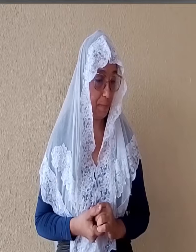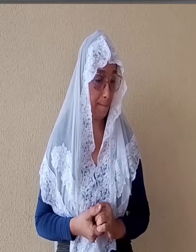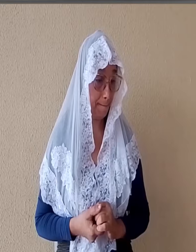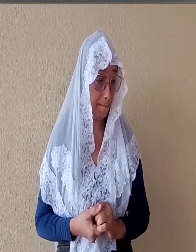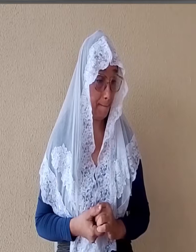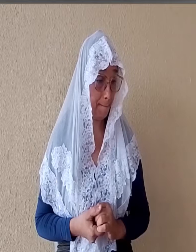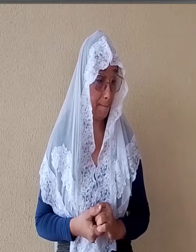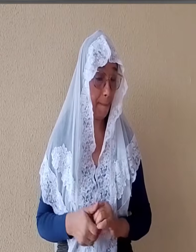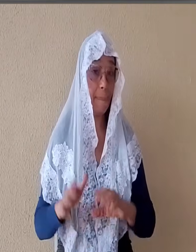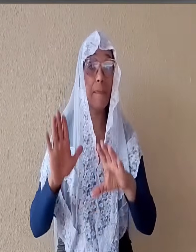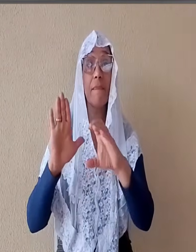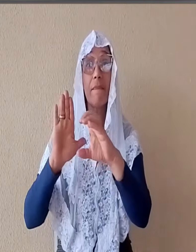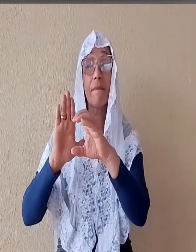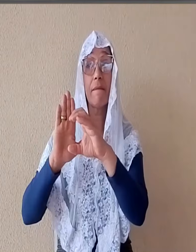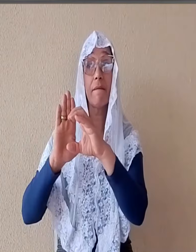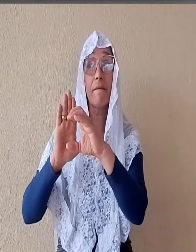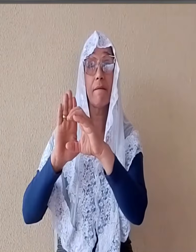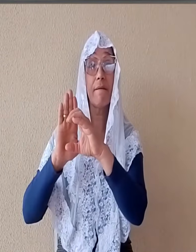capítulo